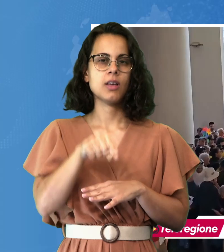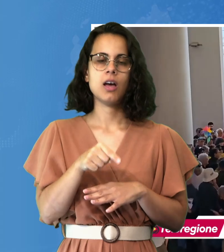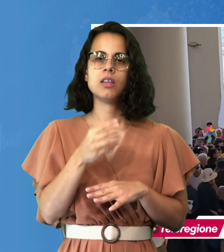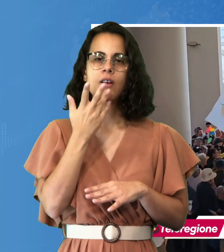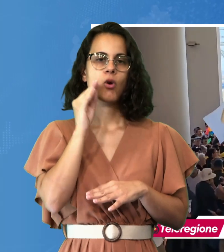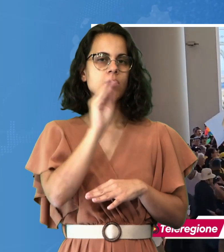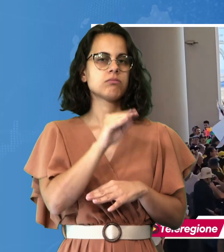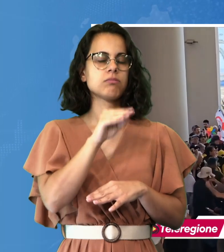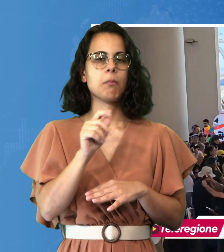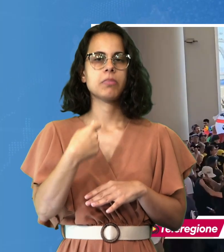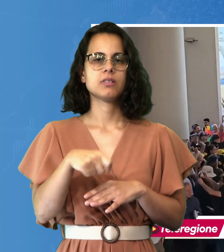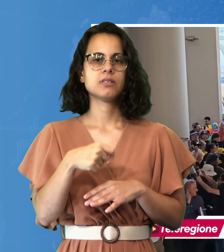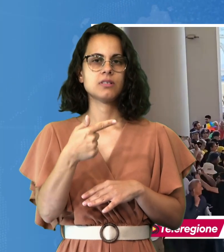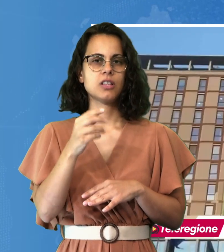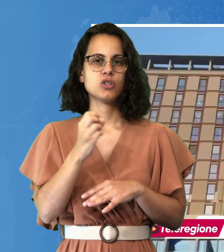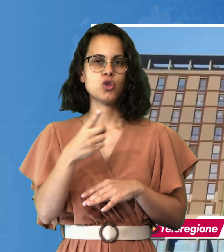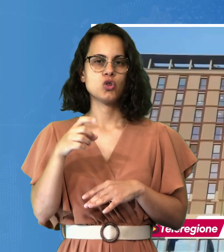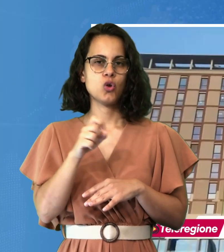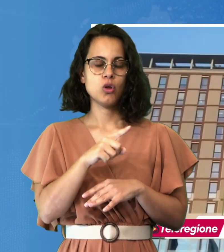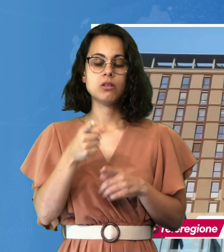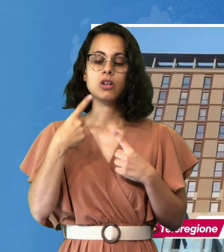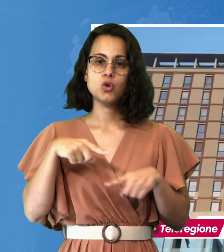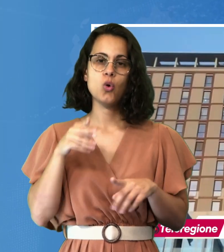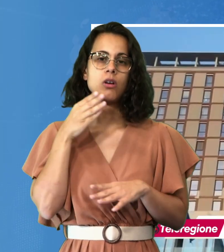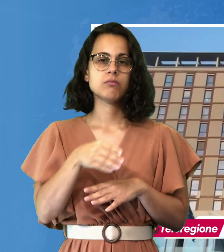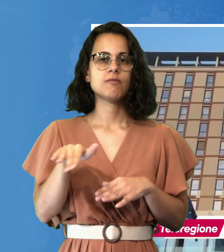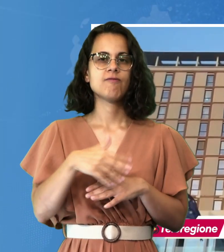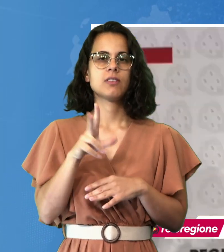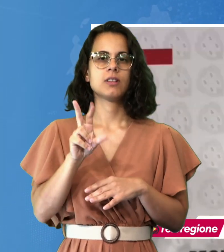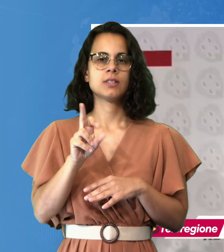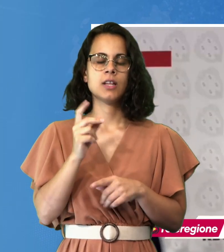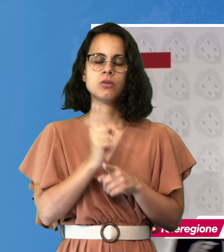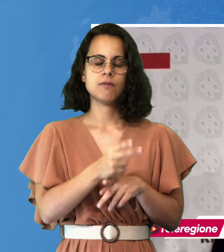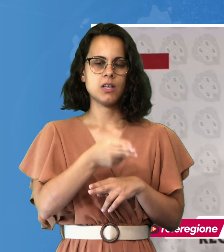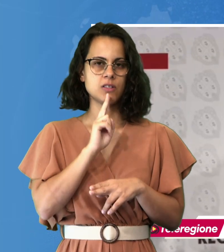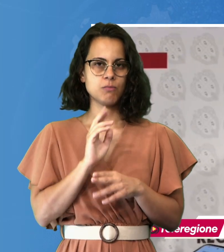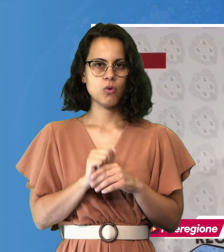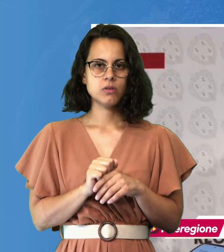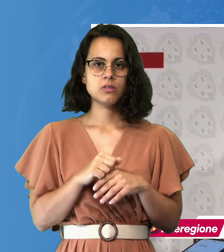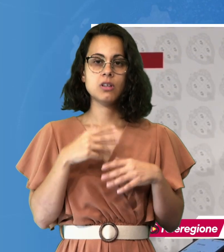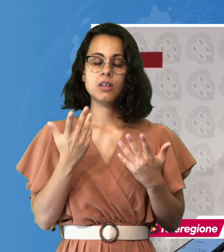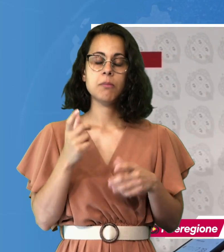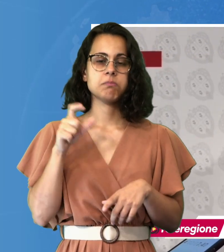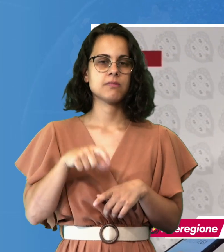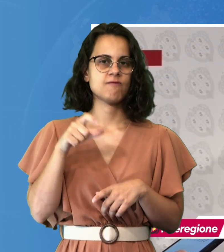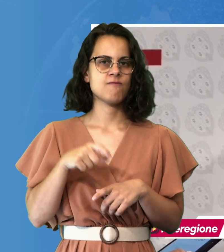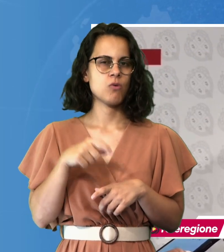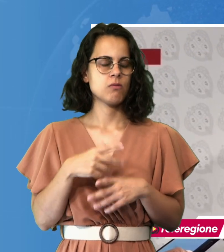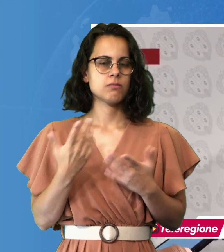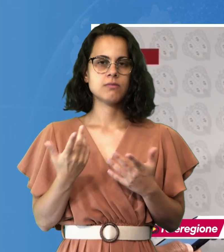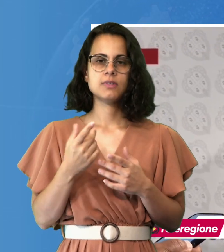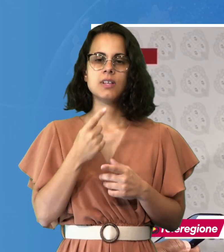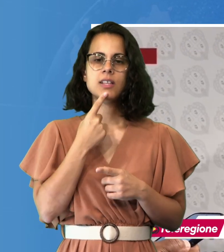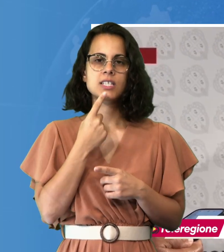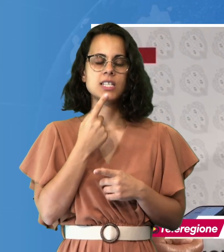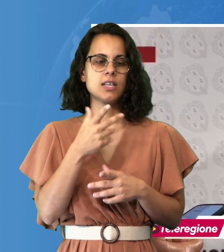presidente Todde. Questa volta andremo in via Trento, dovrà dare risposte. Ce le deve. Le deve a chi l'ha